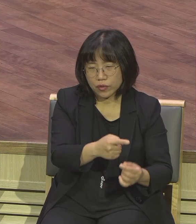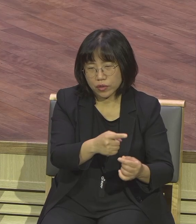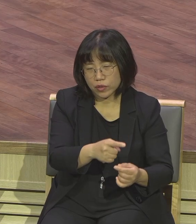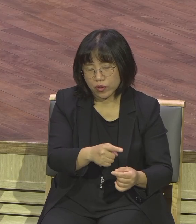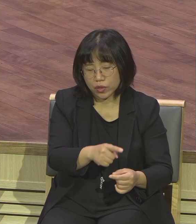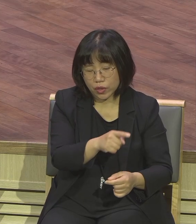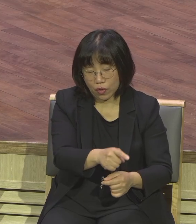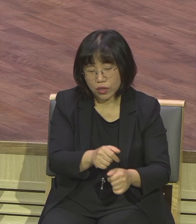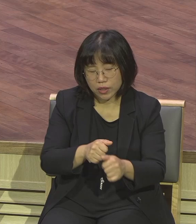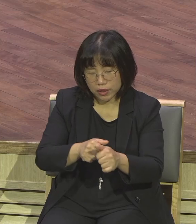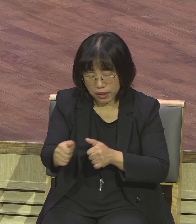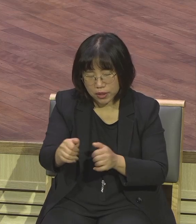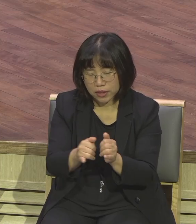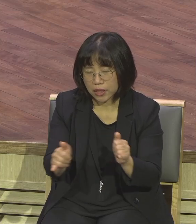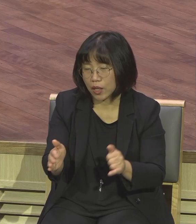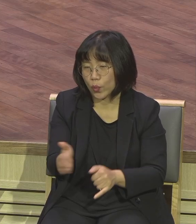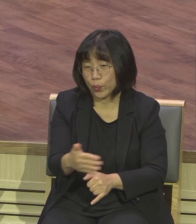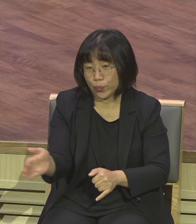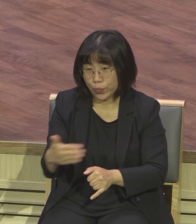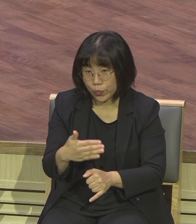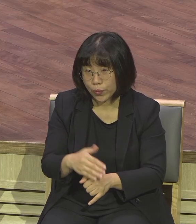불가항력적은요. 불가항력적